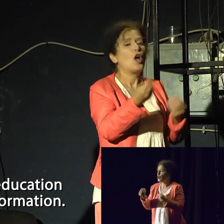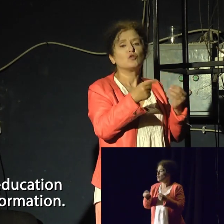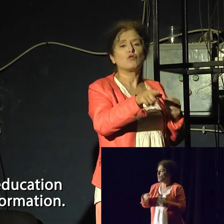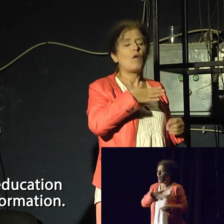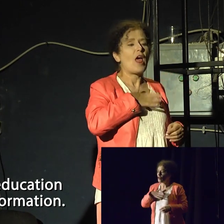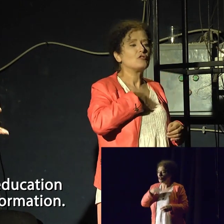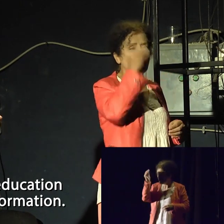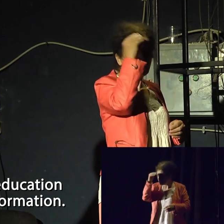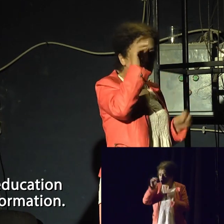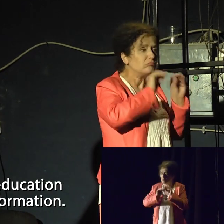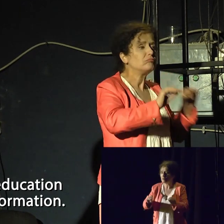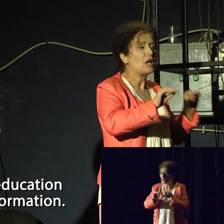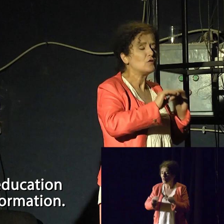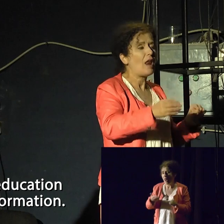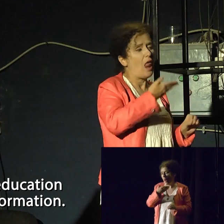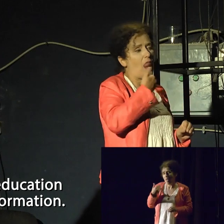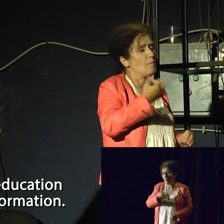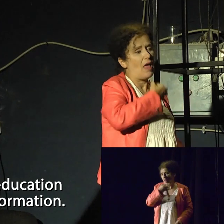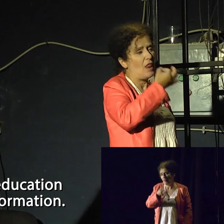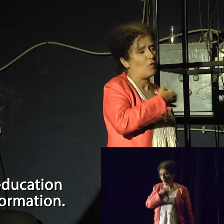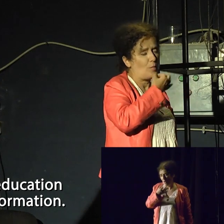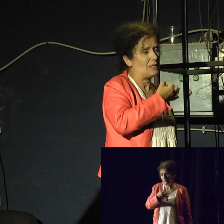нашето образование немаат информации.